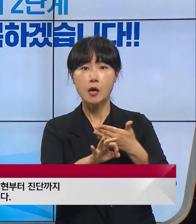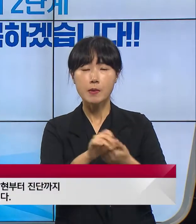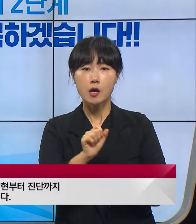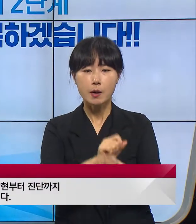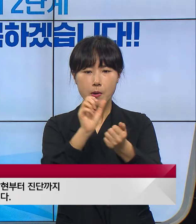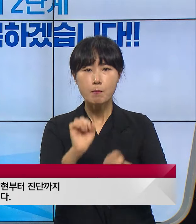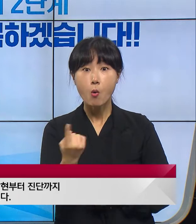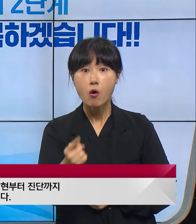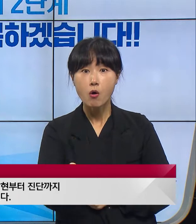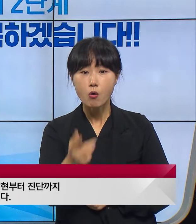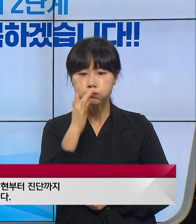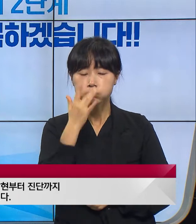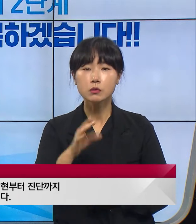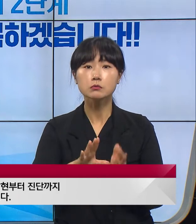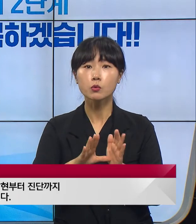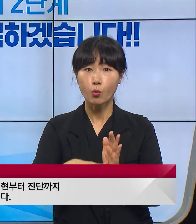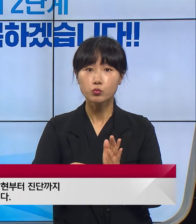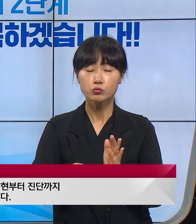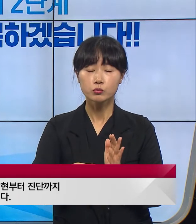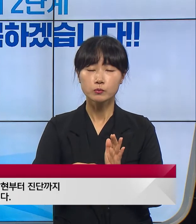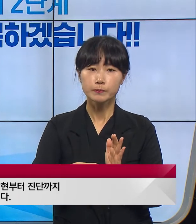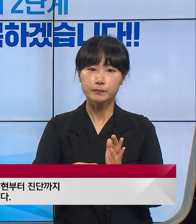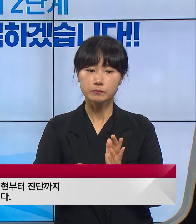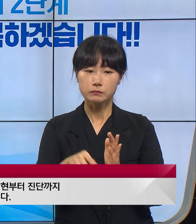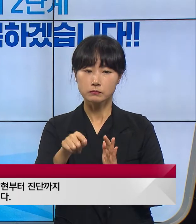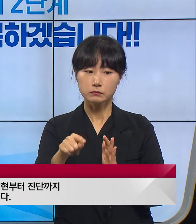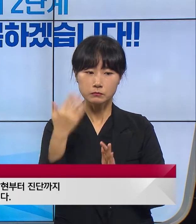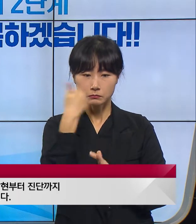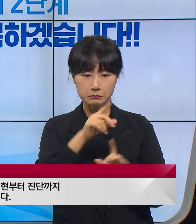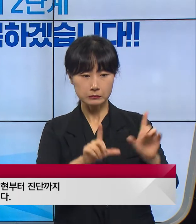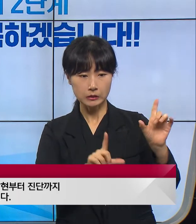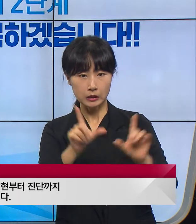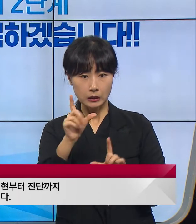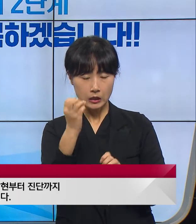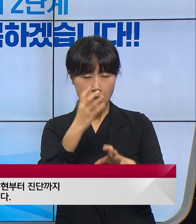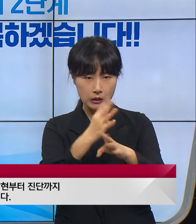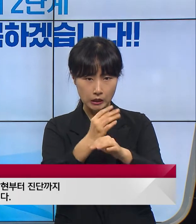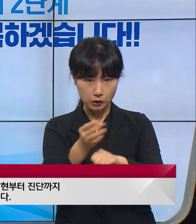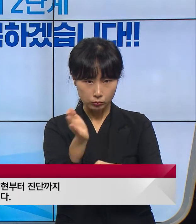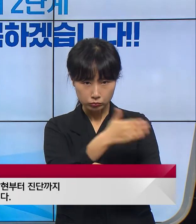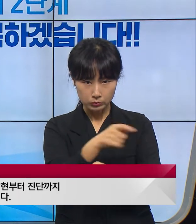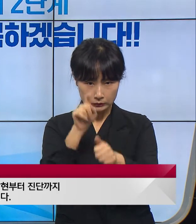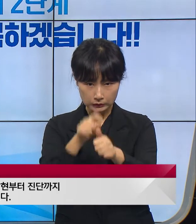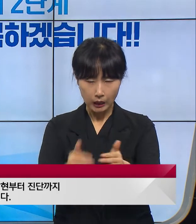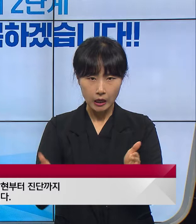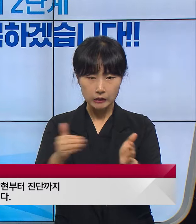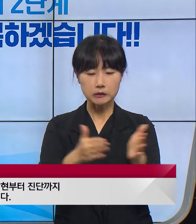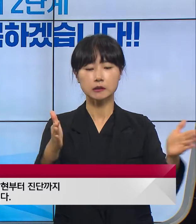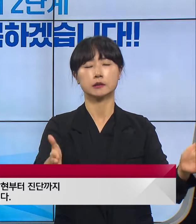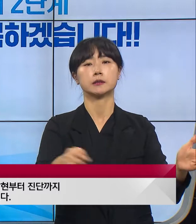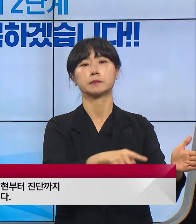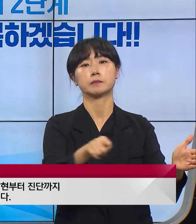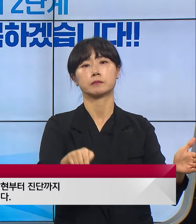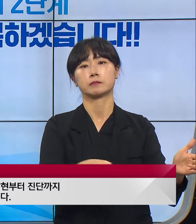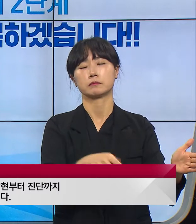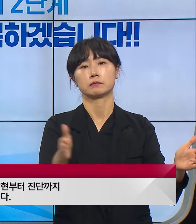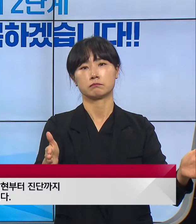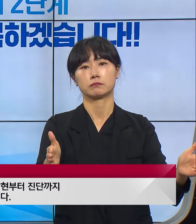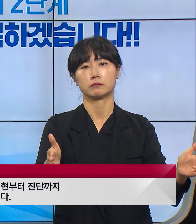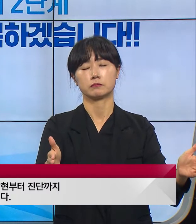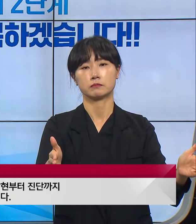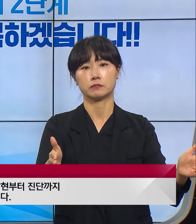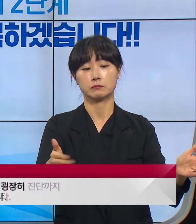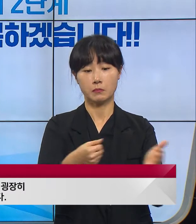감염원이 불명한 경우에는 이분들이 증상 발현부터 진단까지 시간이 상당히 많이 걸리는 경우가